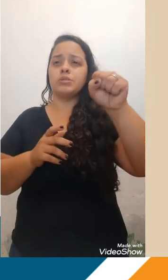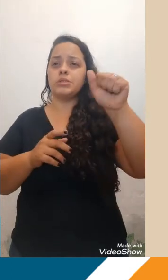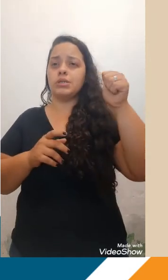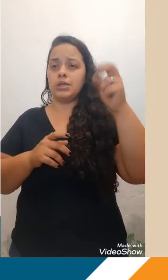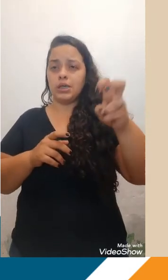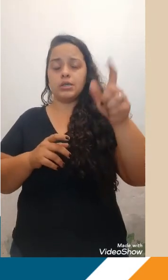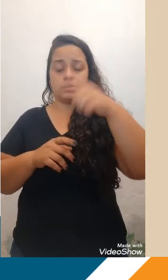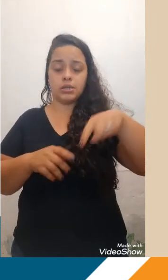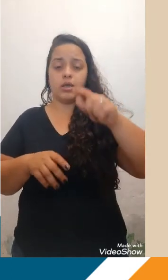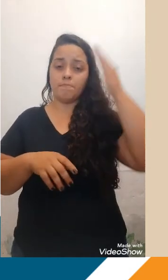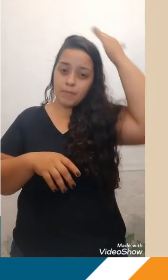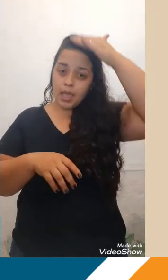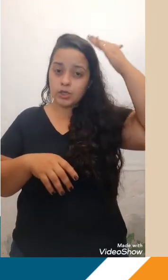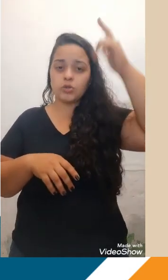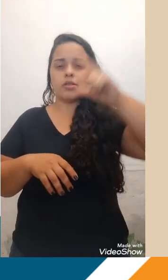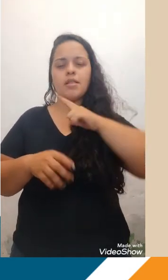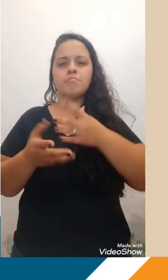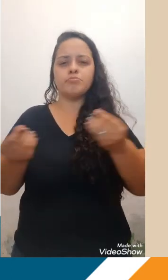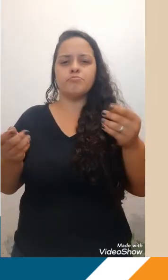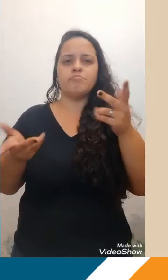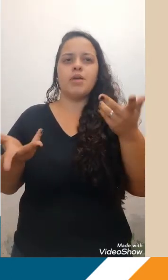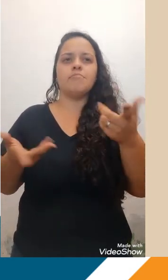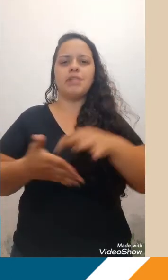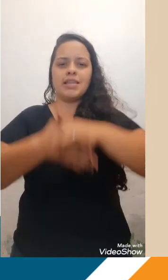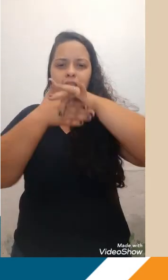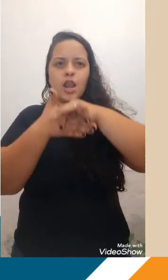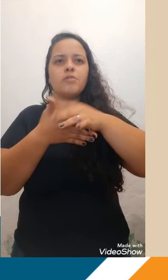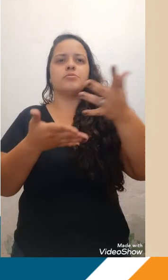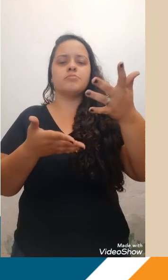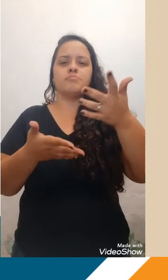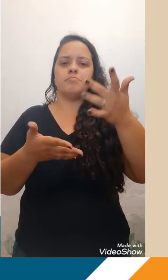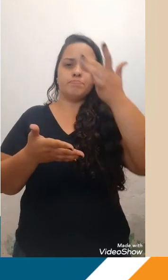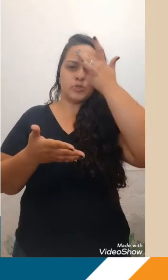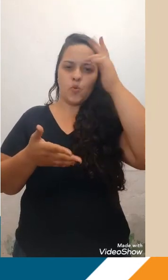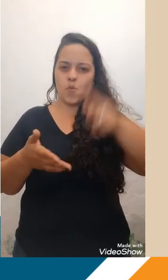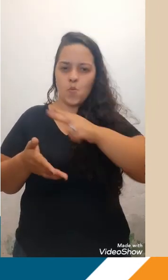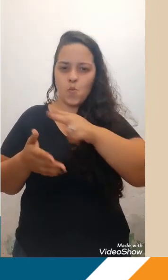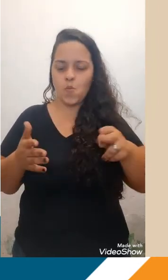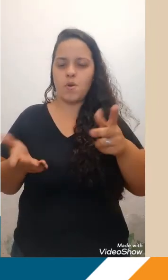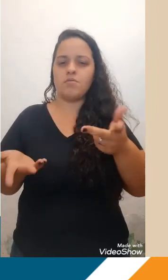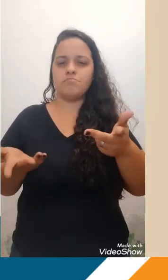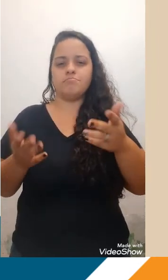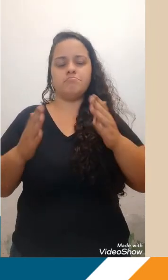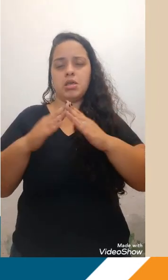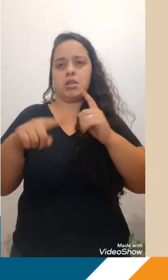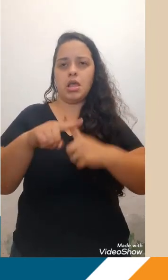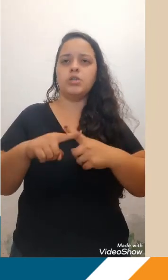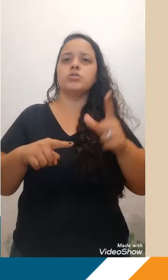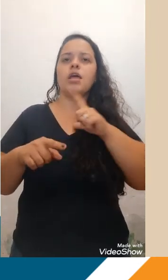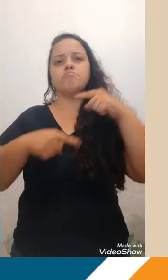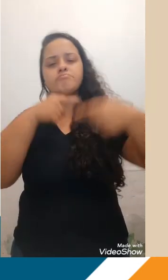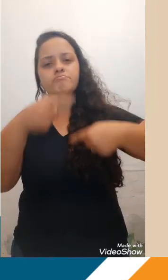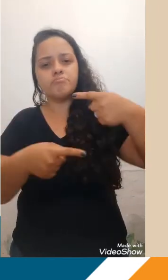de independência do México teve um caráter popular, pois foi liderado por padres católicos que tinham o apoio de nativos e seus descendentes